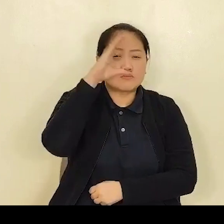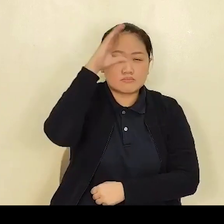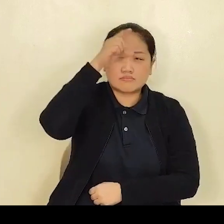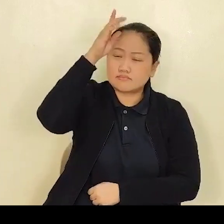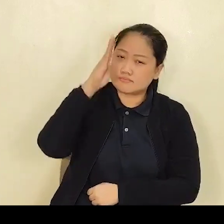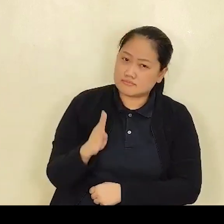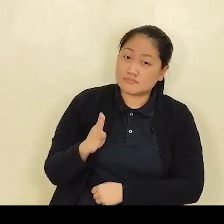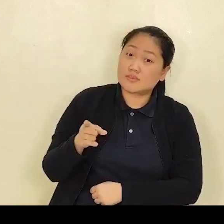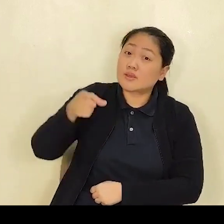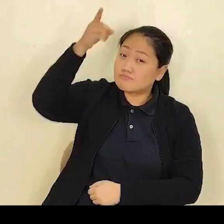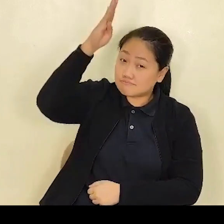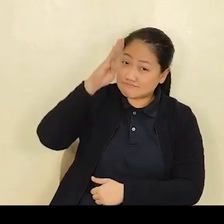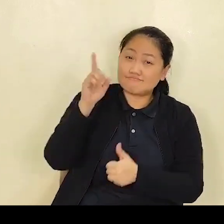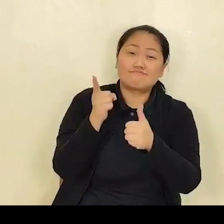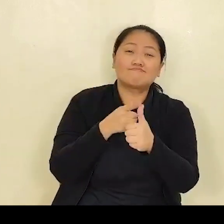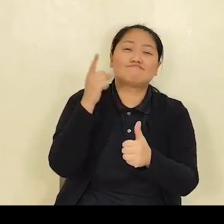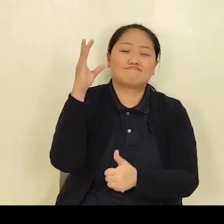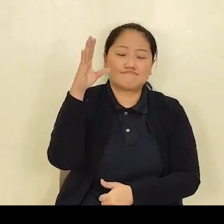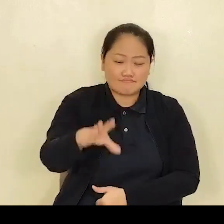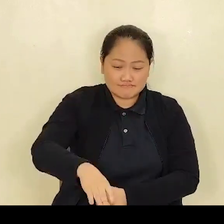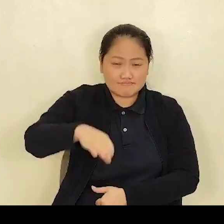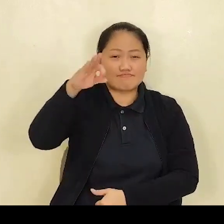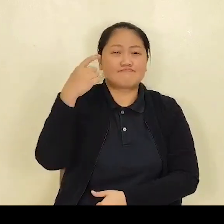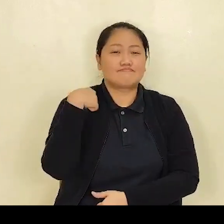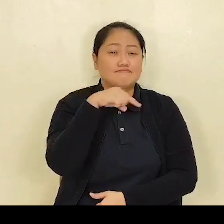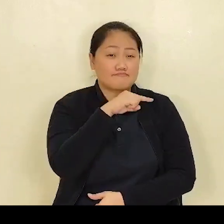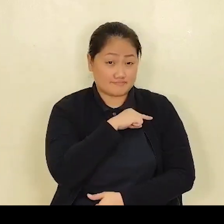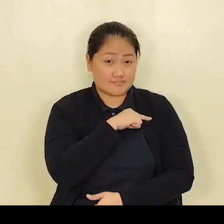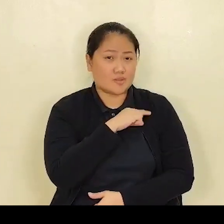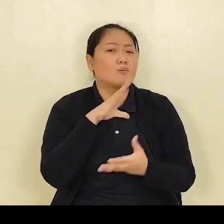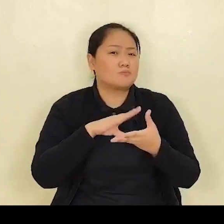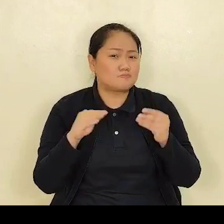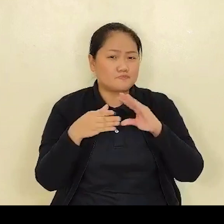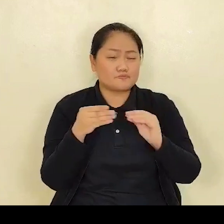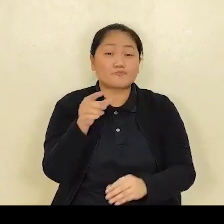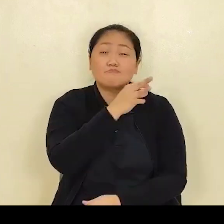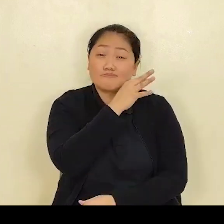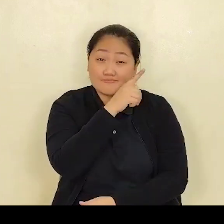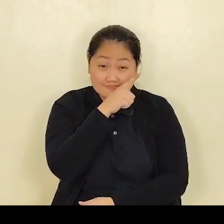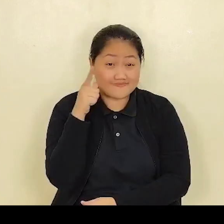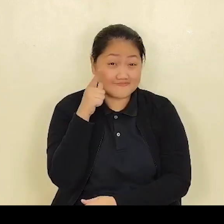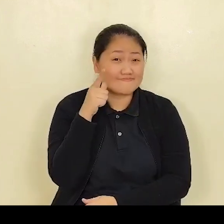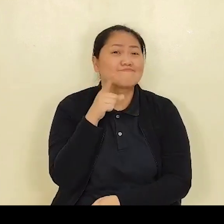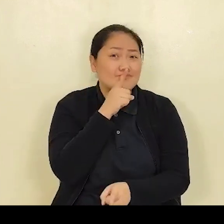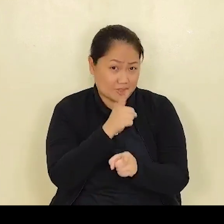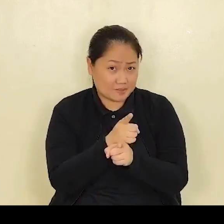Kanya, siya ang nakahanap sa atin. Ito naman ang saysay ng Kwaresma, di ba? Ang